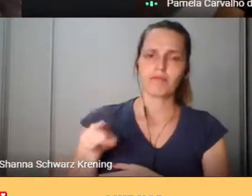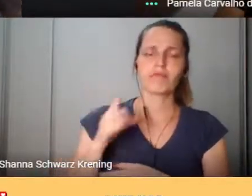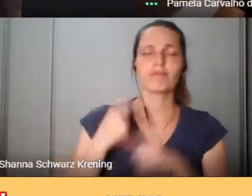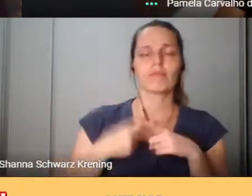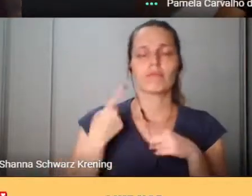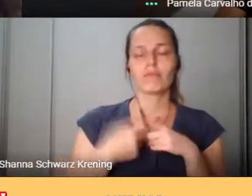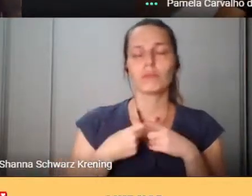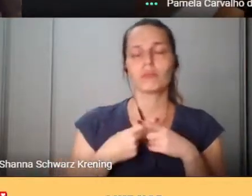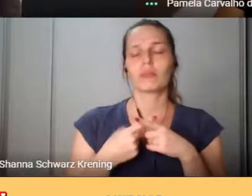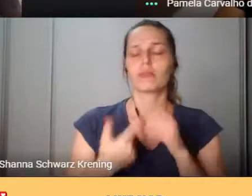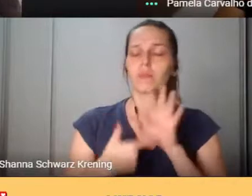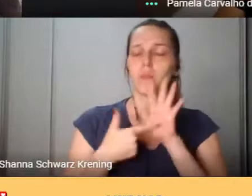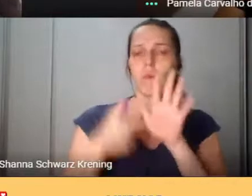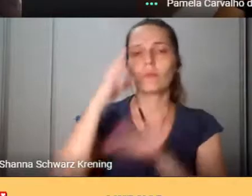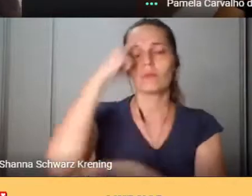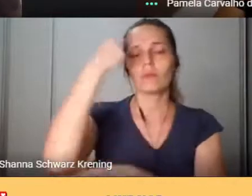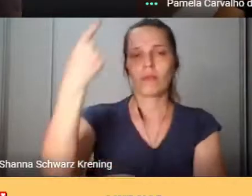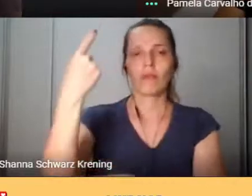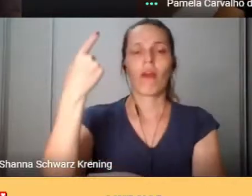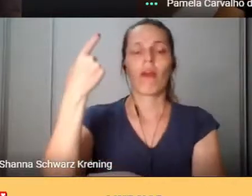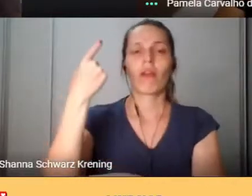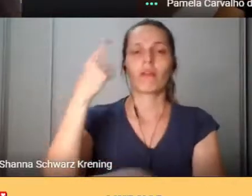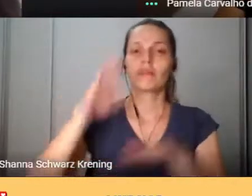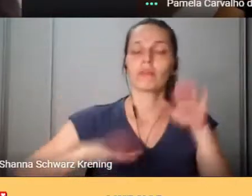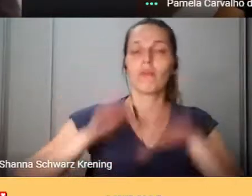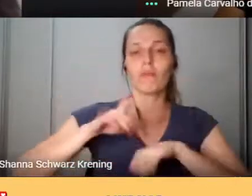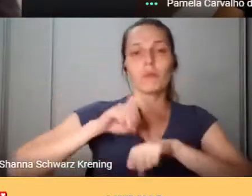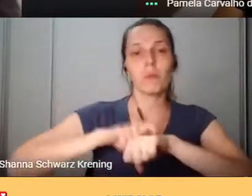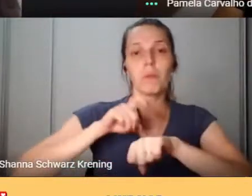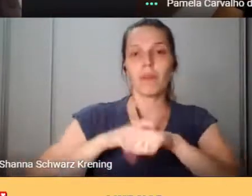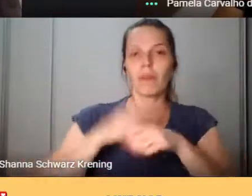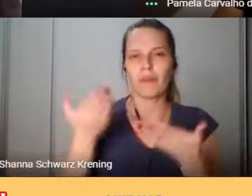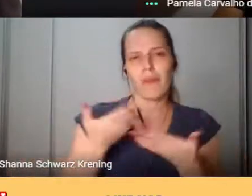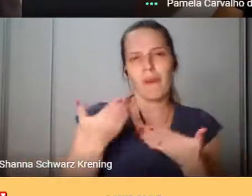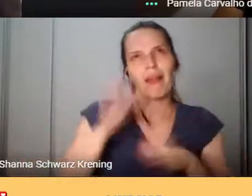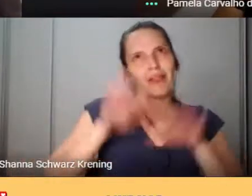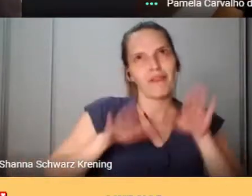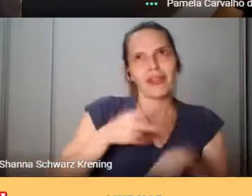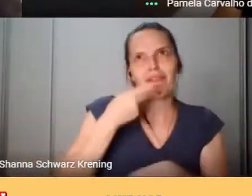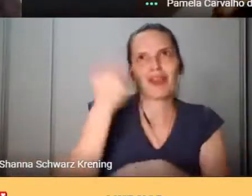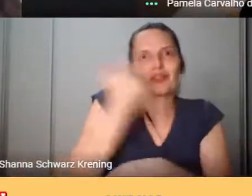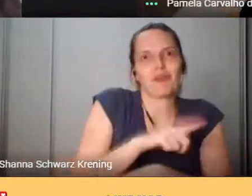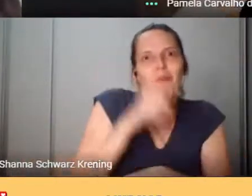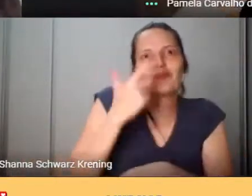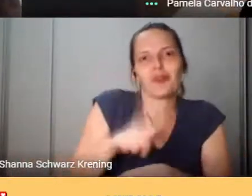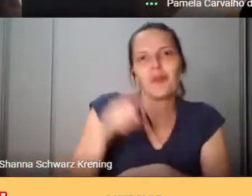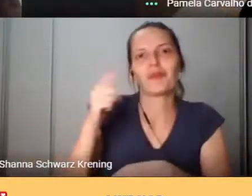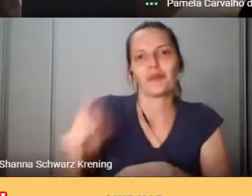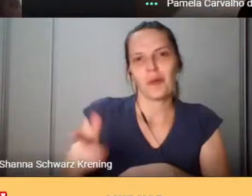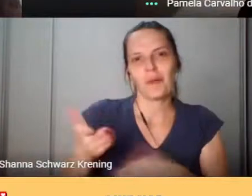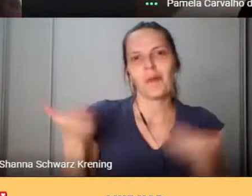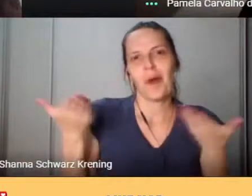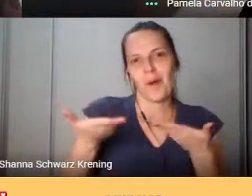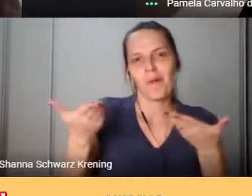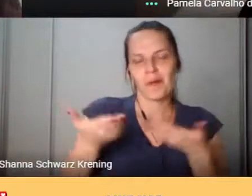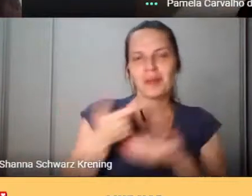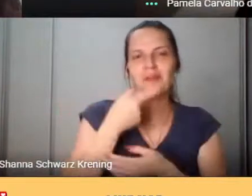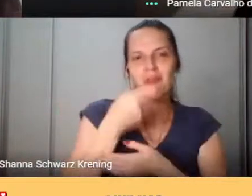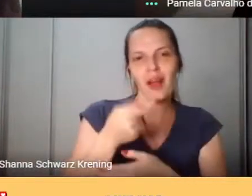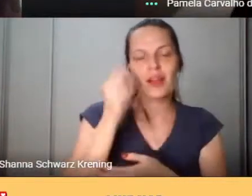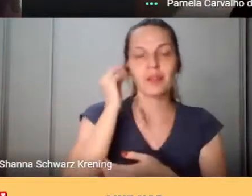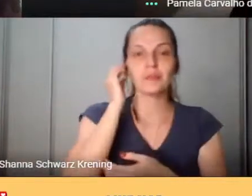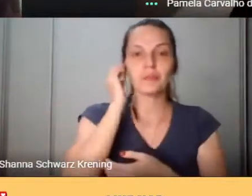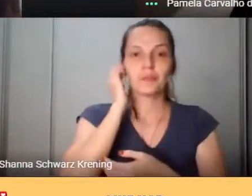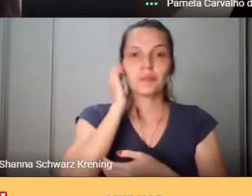traz bem essa ideia e talvez nesse momento se torne repetitivo, assim, o que a gente está trazendo agora, né? Mas sim,